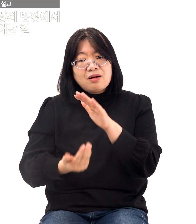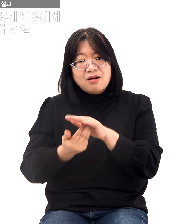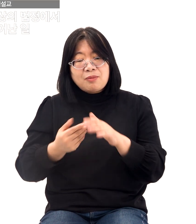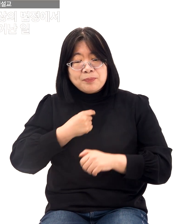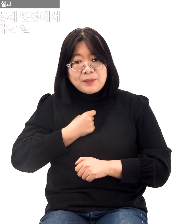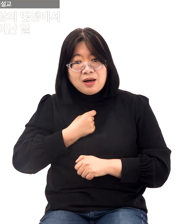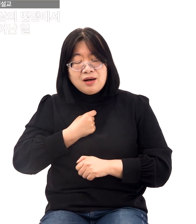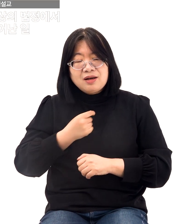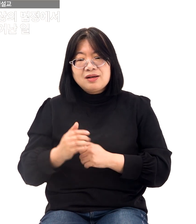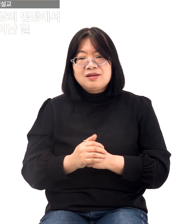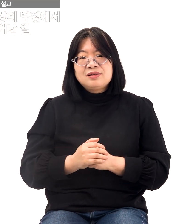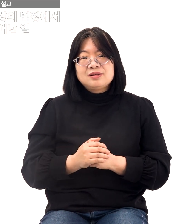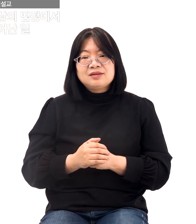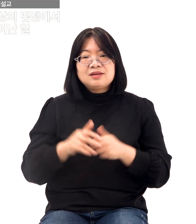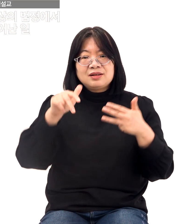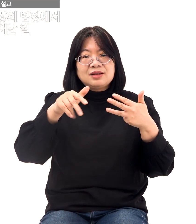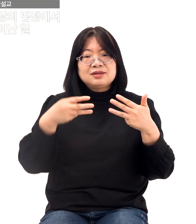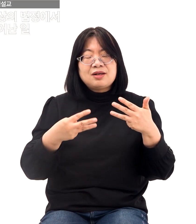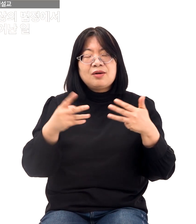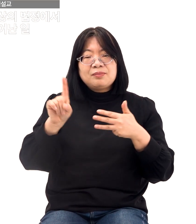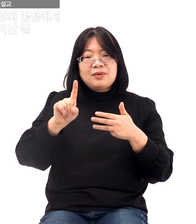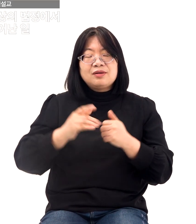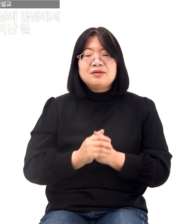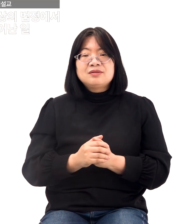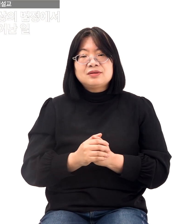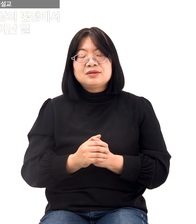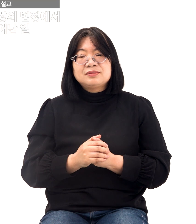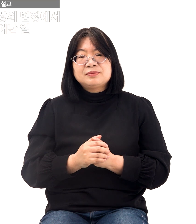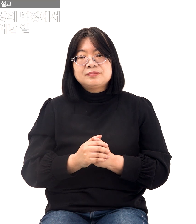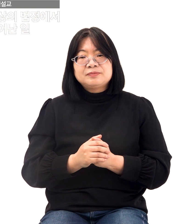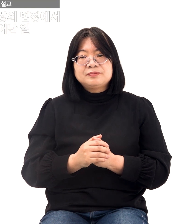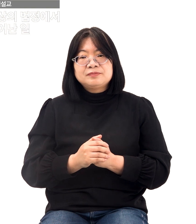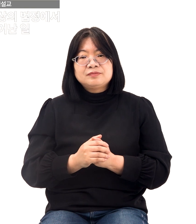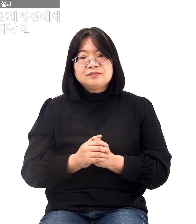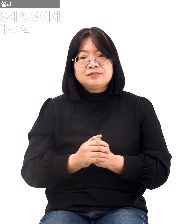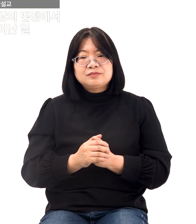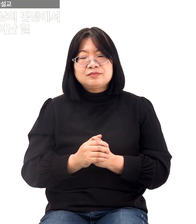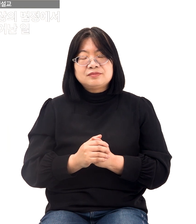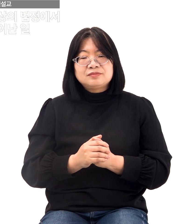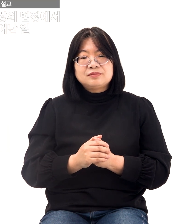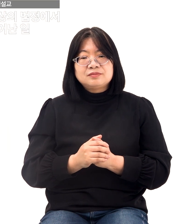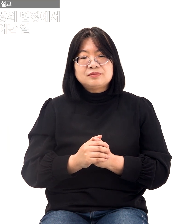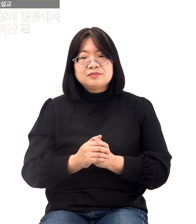얘기인가 하면 8절로 건너갑니다. 이렇게 돼 있어요.